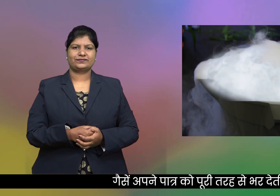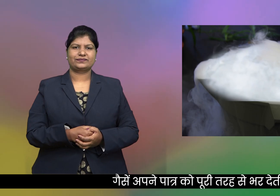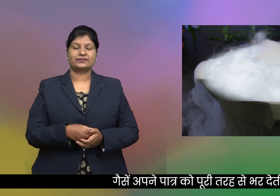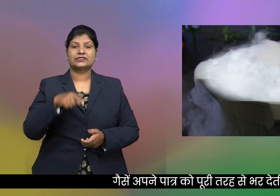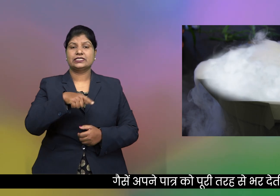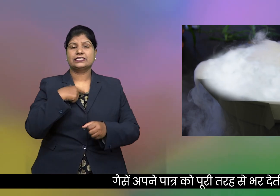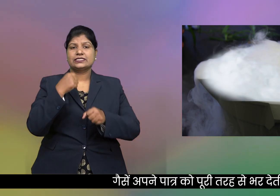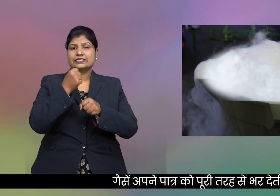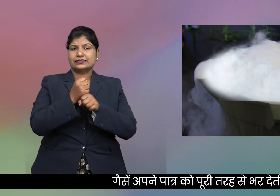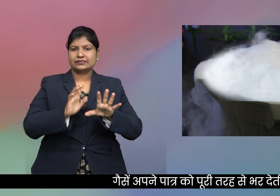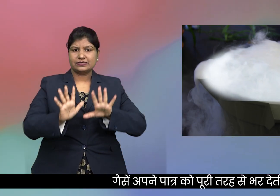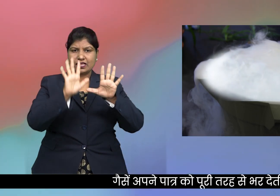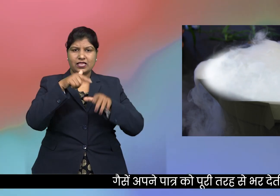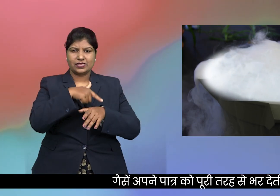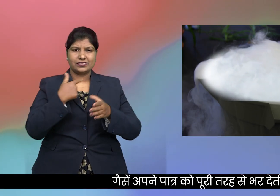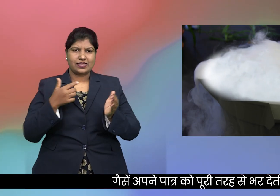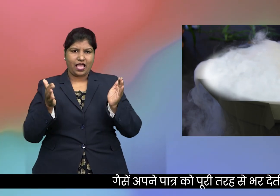गैसें अपनी पात्र को पूरी तरह